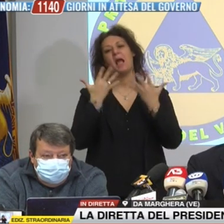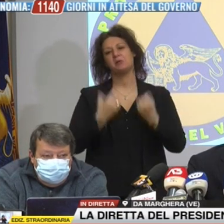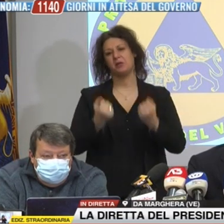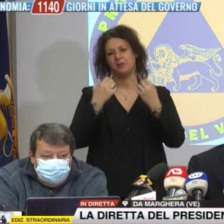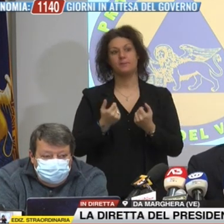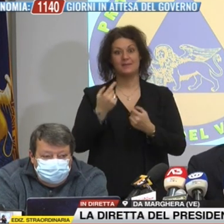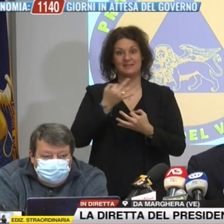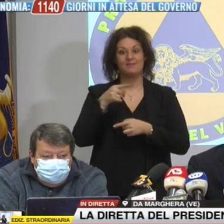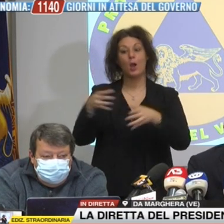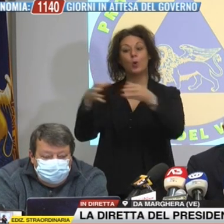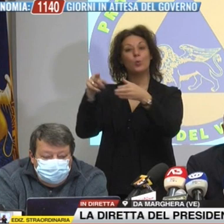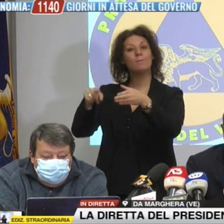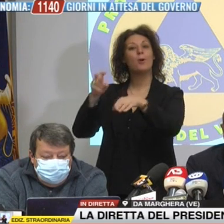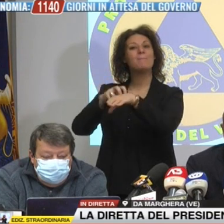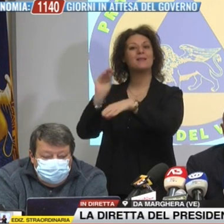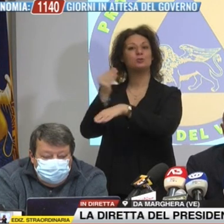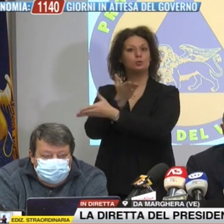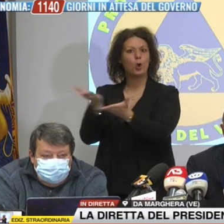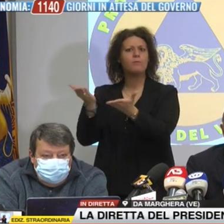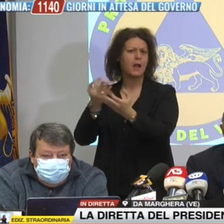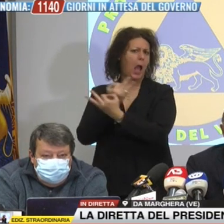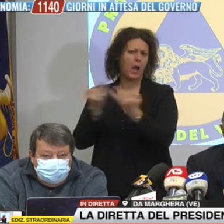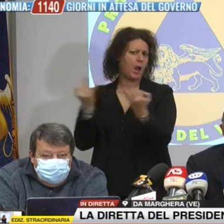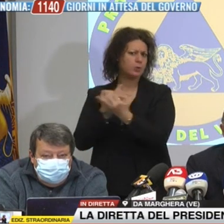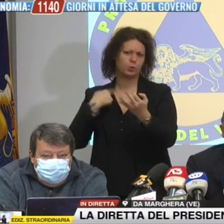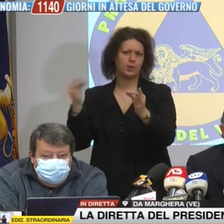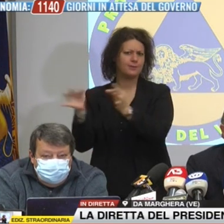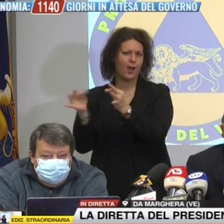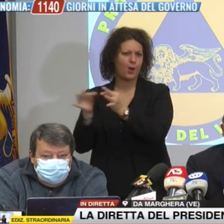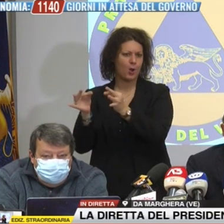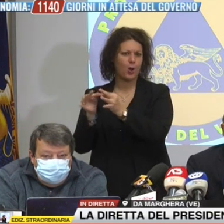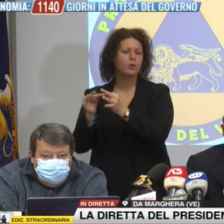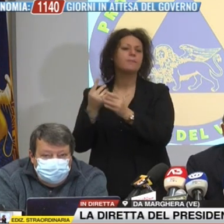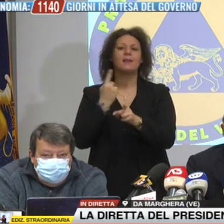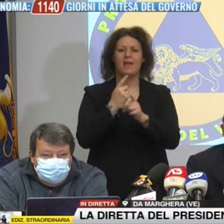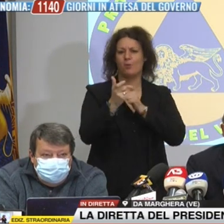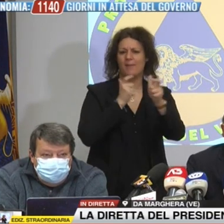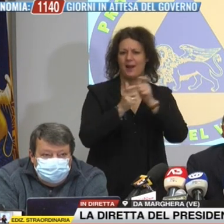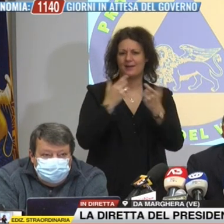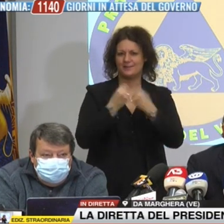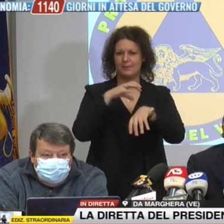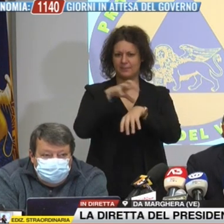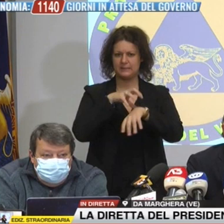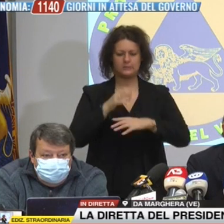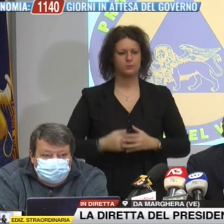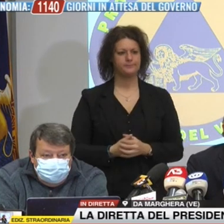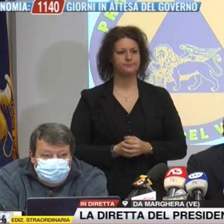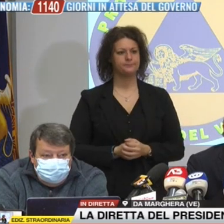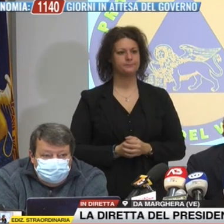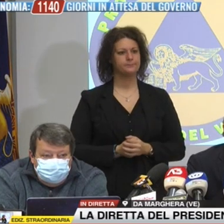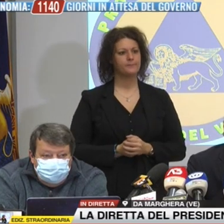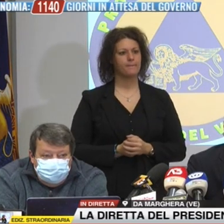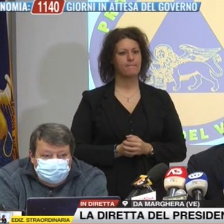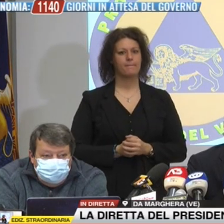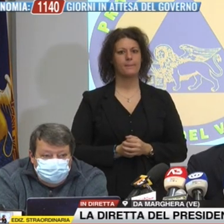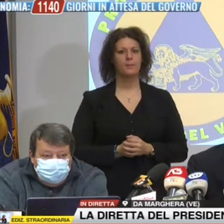questi professionisti, perché sono già tutti medici, tra l'altro. E ne parlo. Ma ne parlo, guardate, ma è una roba, cioè,